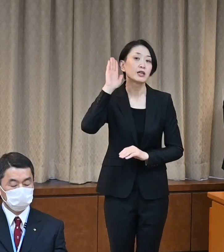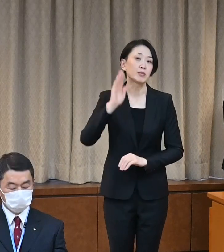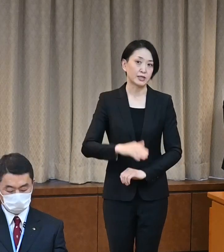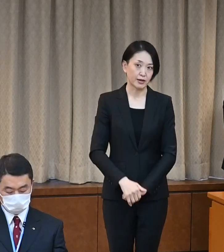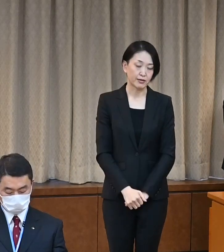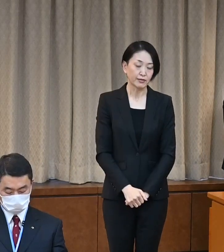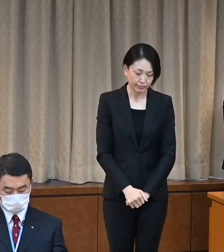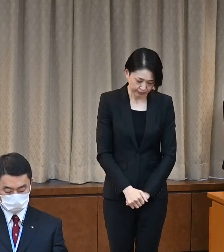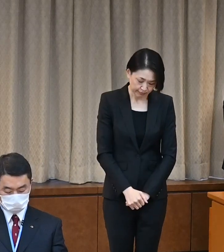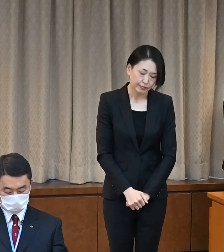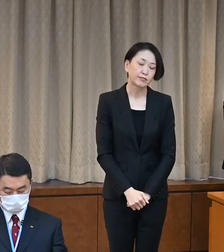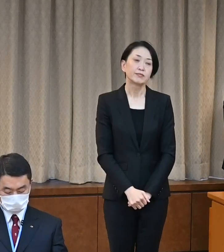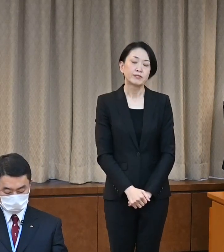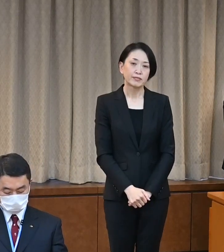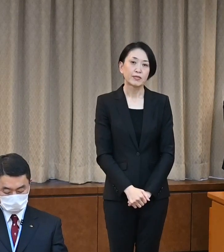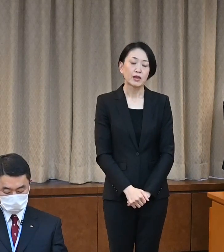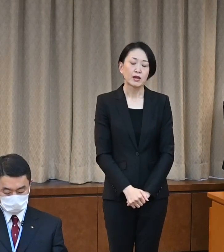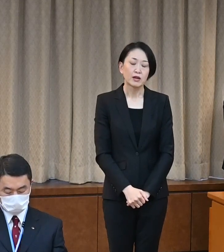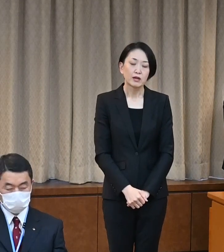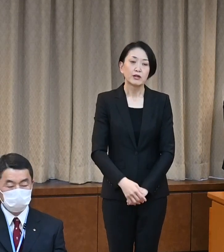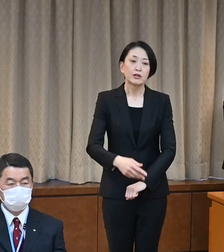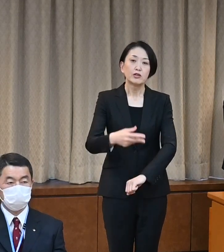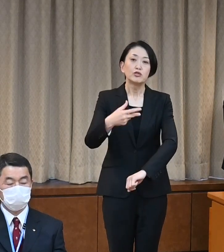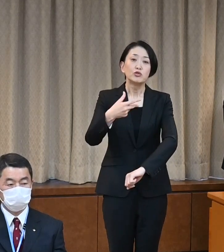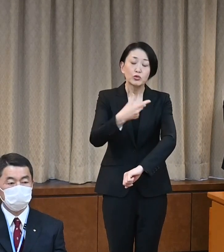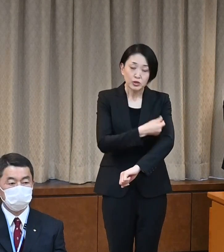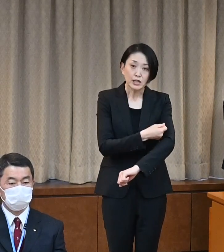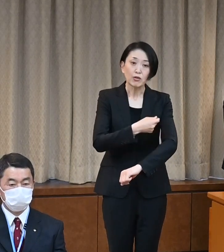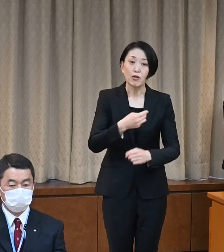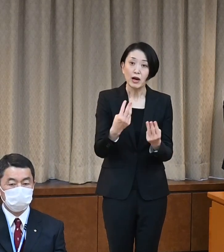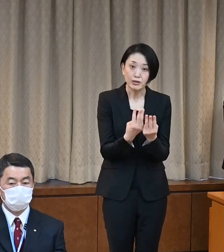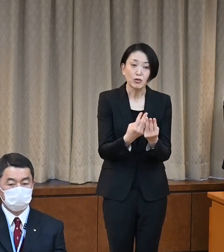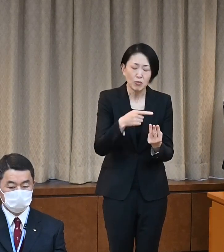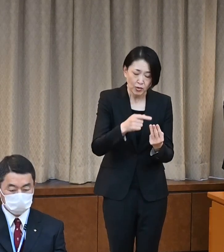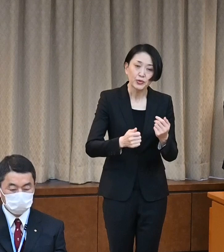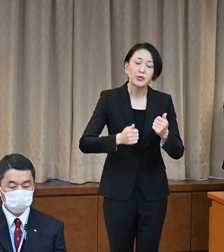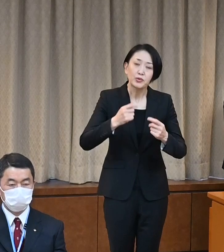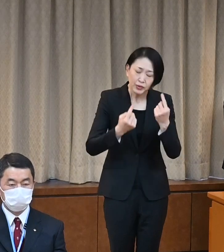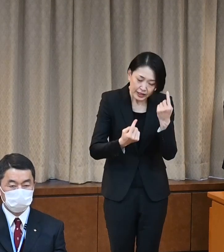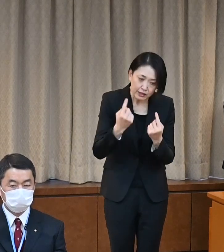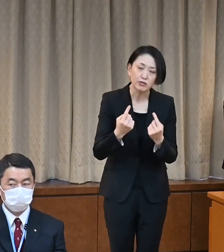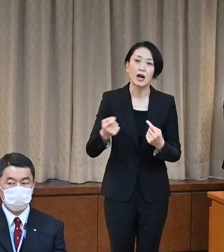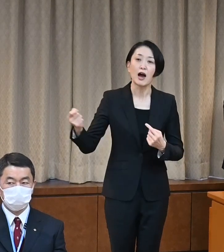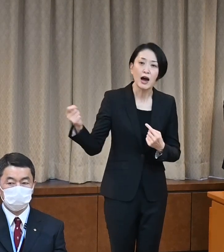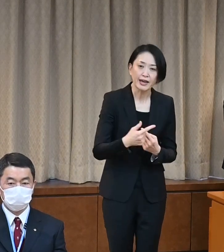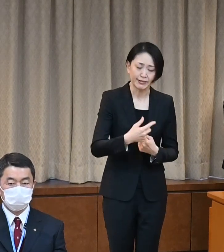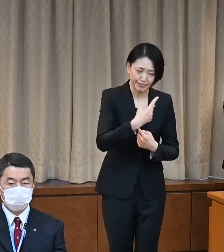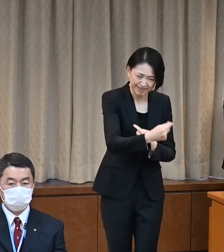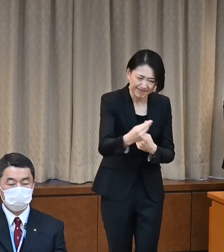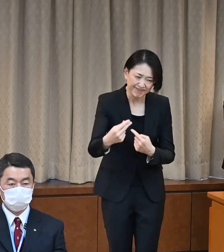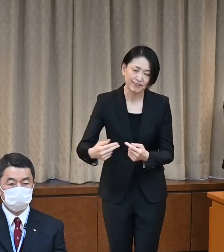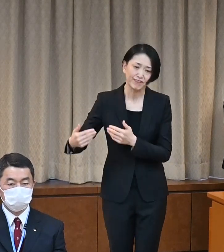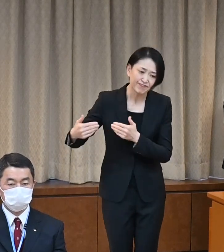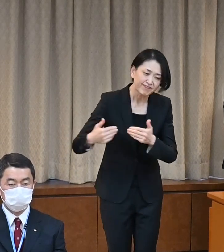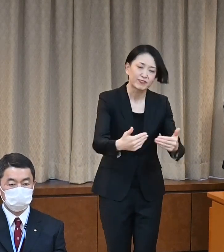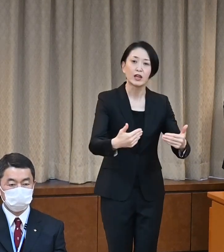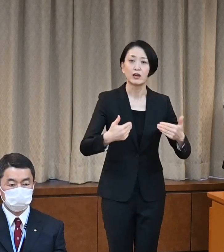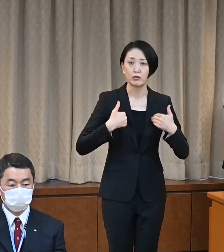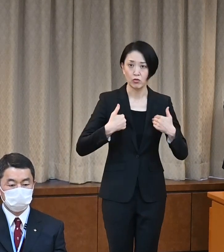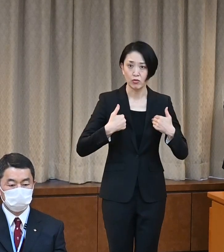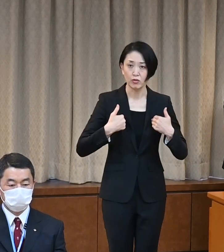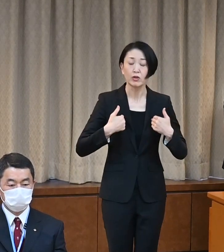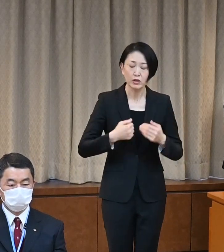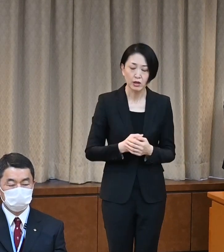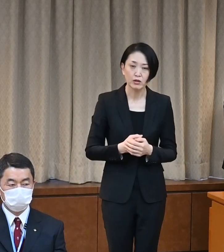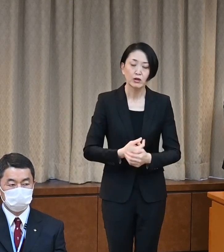でございますけれども、ワクチン接種のスピードを加速させる必要がございます。この実施主体は市